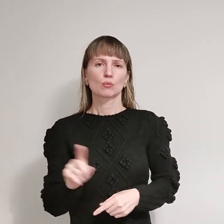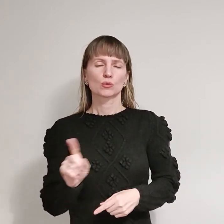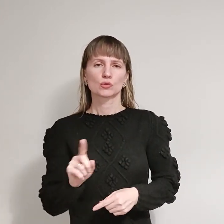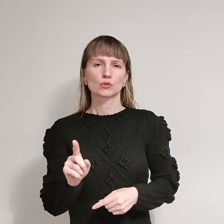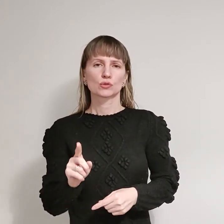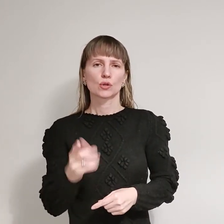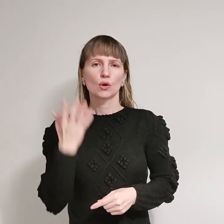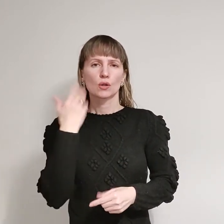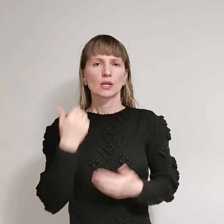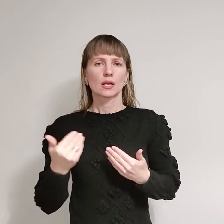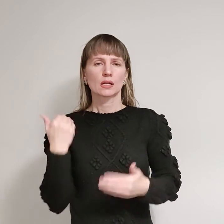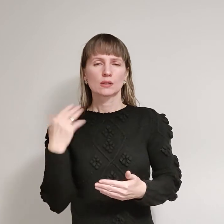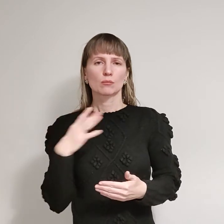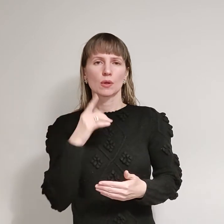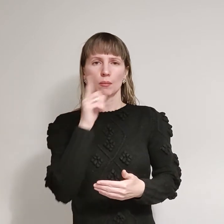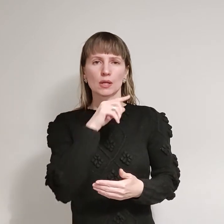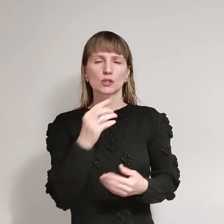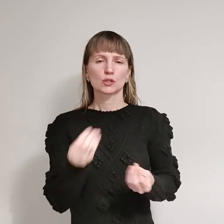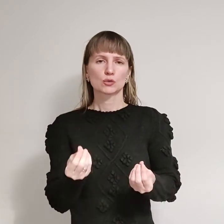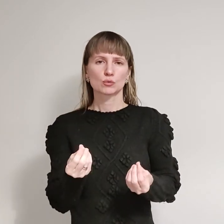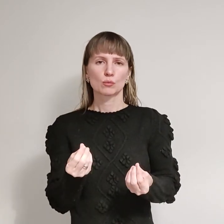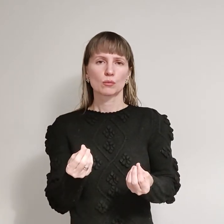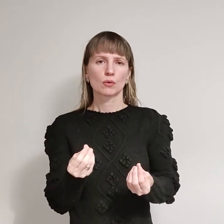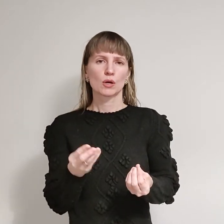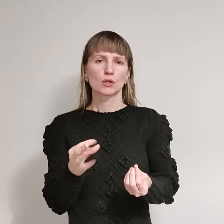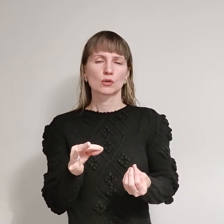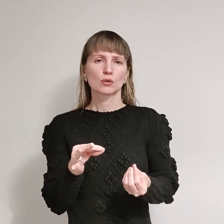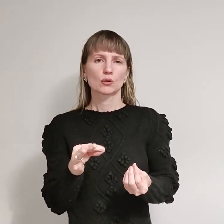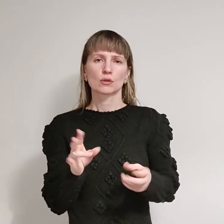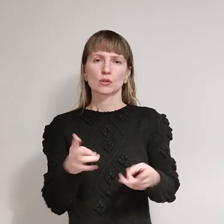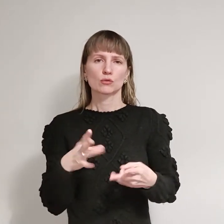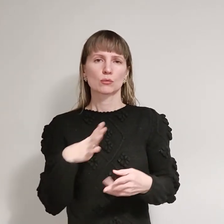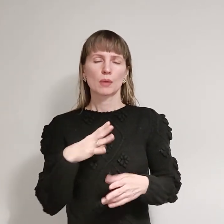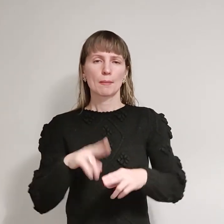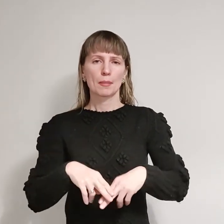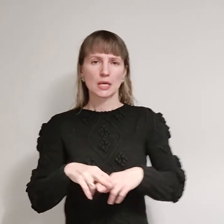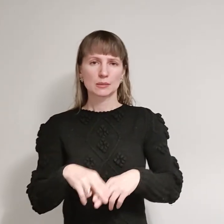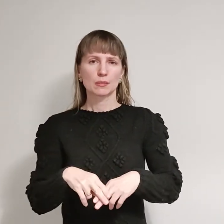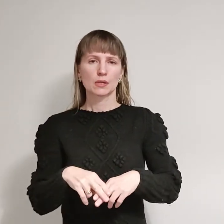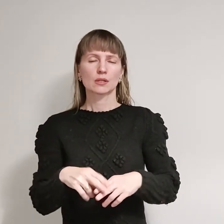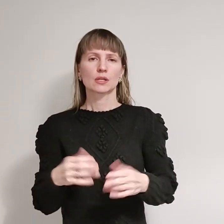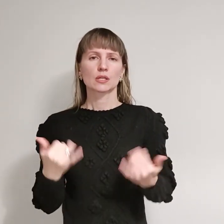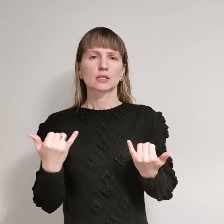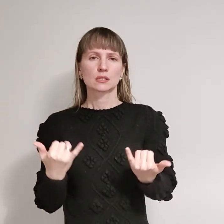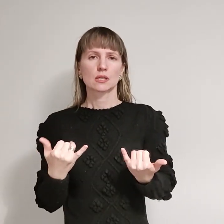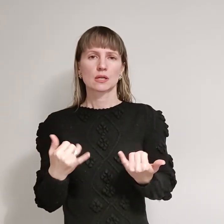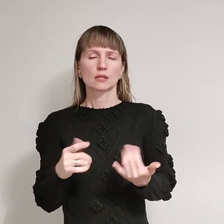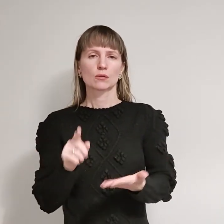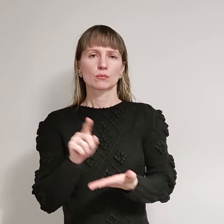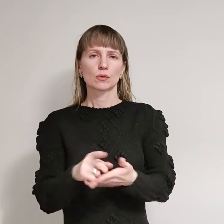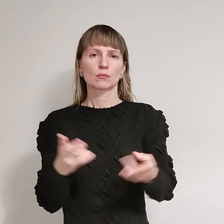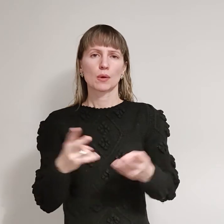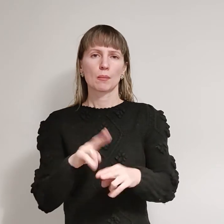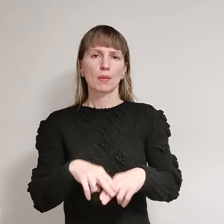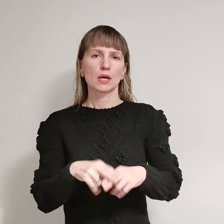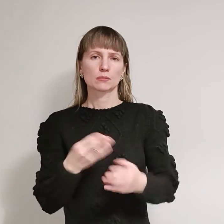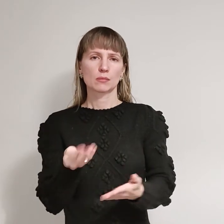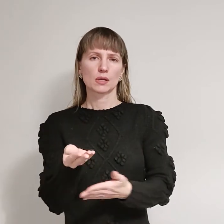коли раніше була маленька сума, то не виявлявся паспорт. Зараз потрібно виявити паспорт. За